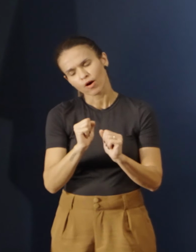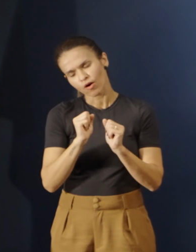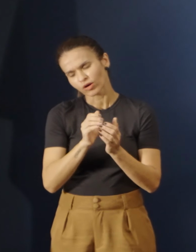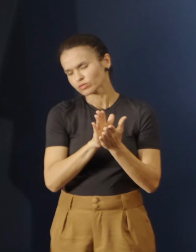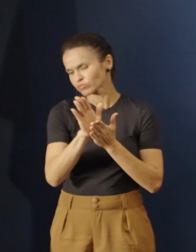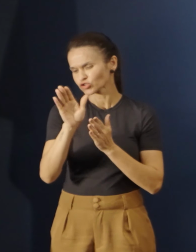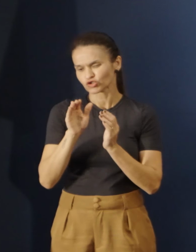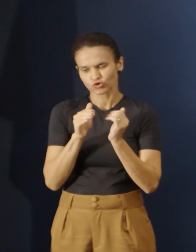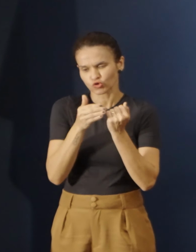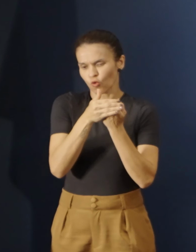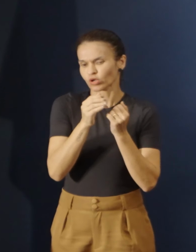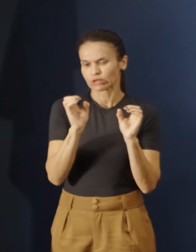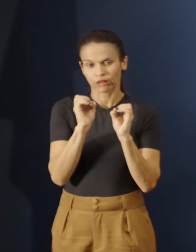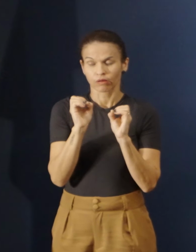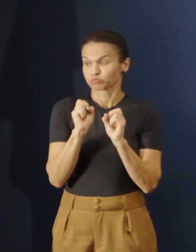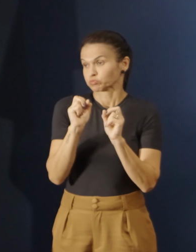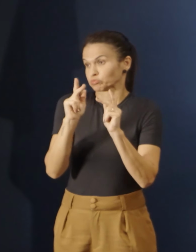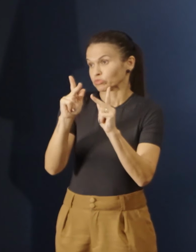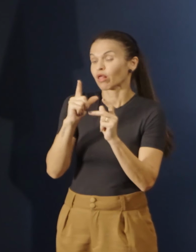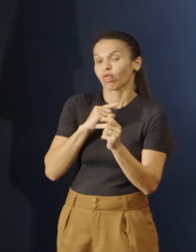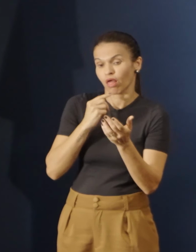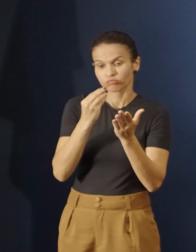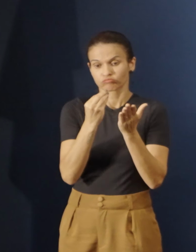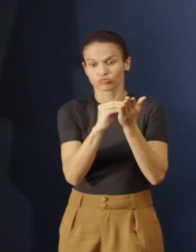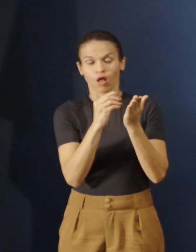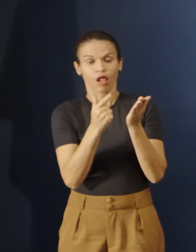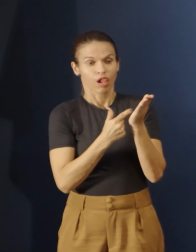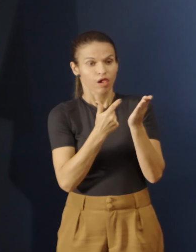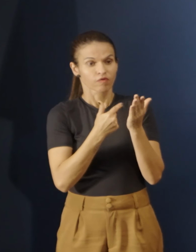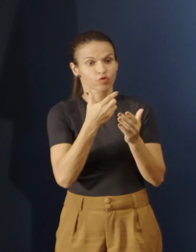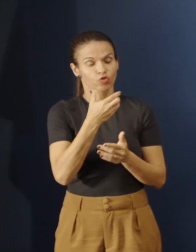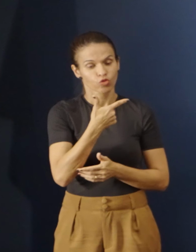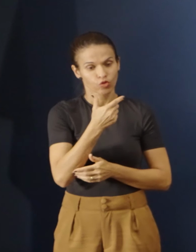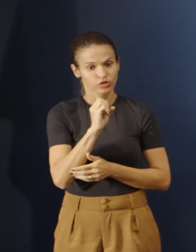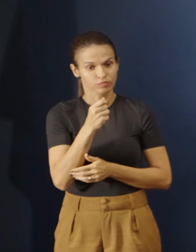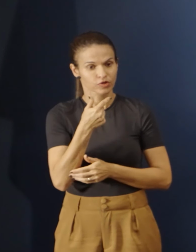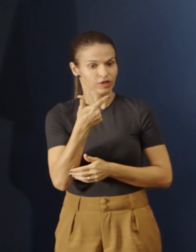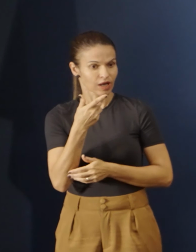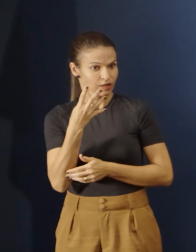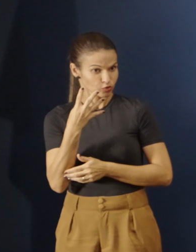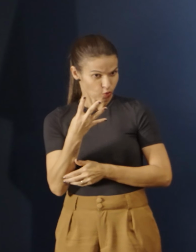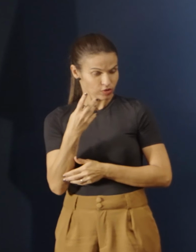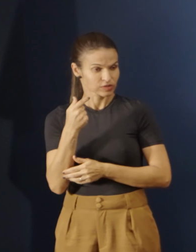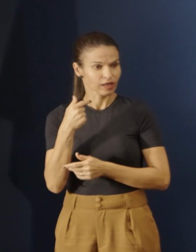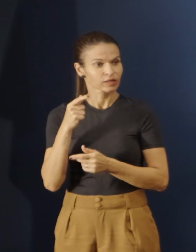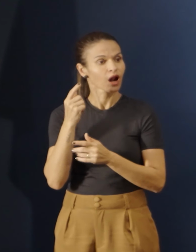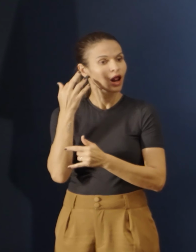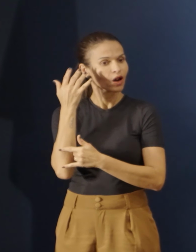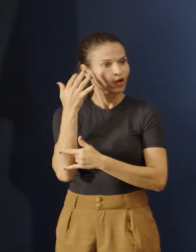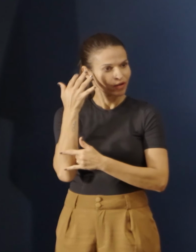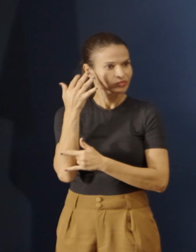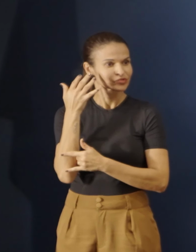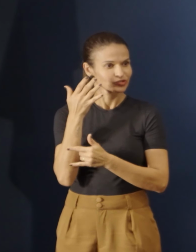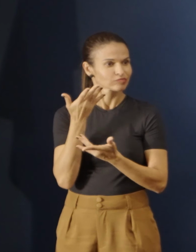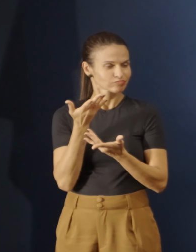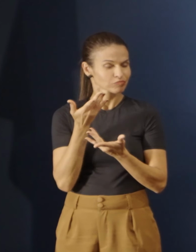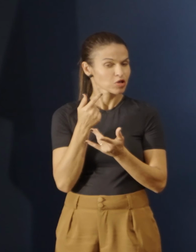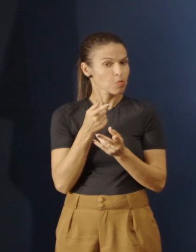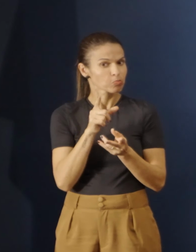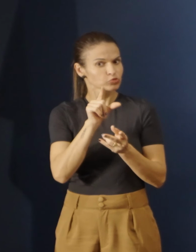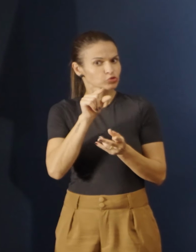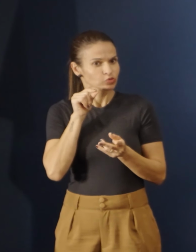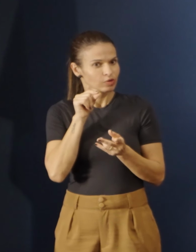esconda nada. Eu falei, então tá bom, saiu, tá lá no livro, publicado em 2014, aqui para a editora nossa da UFMG. Então, assim, eu